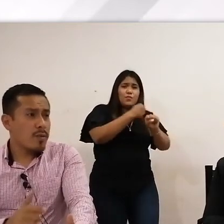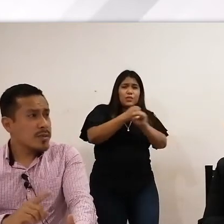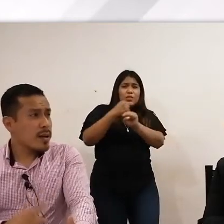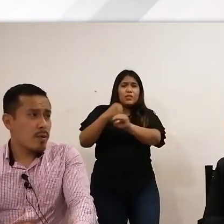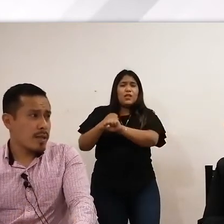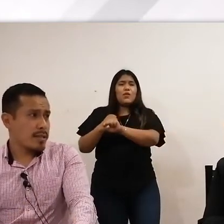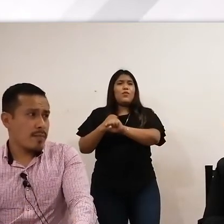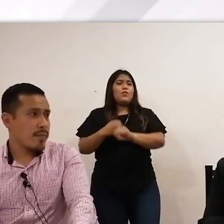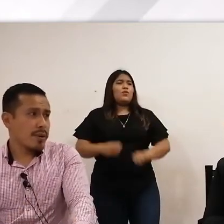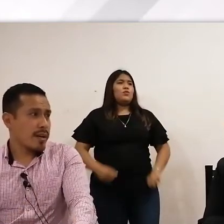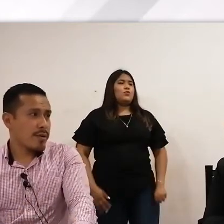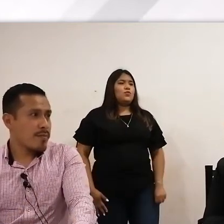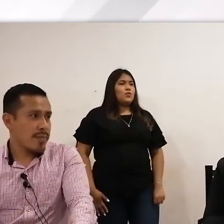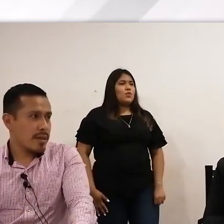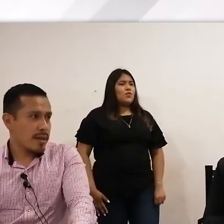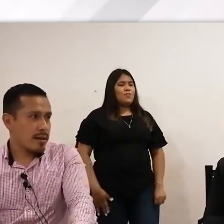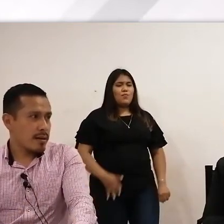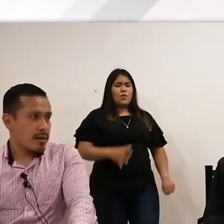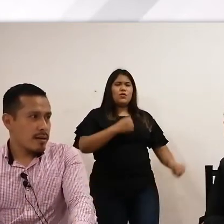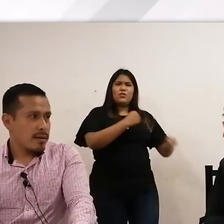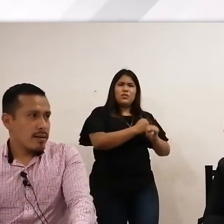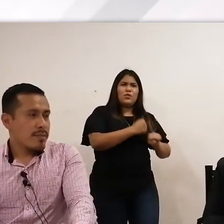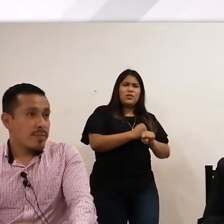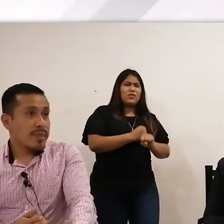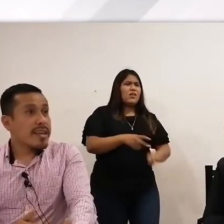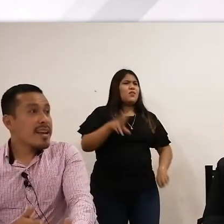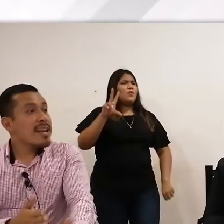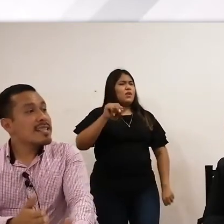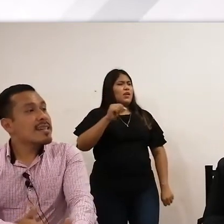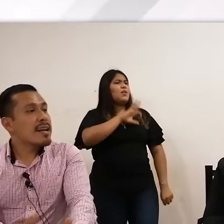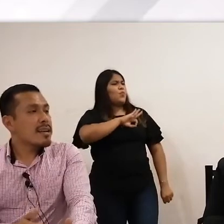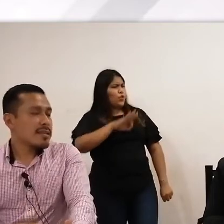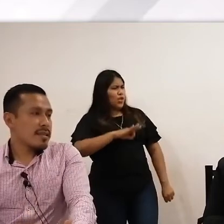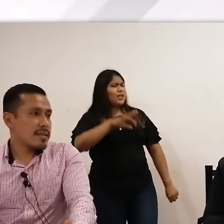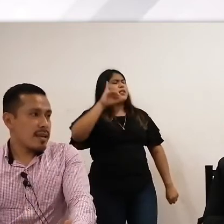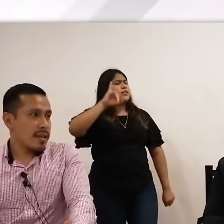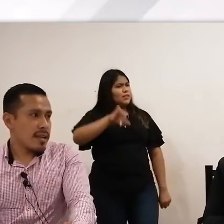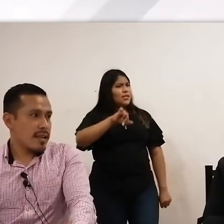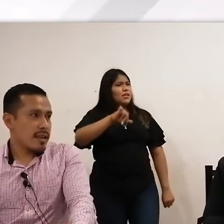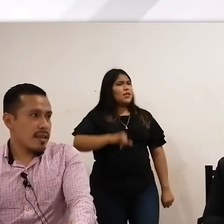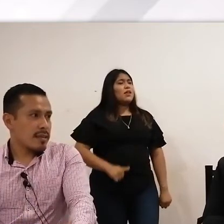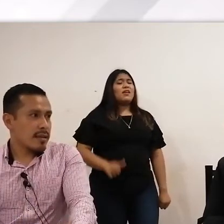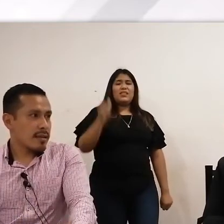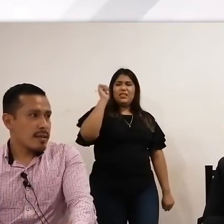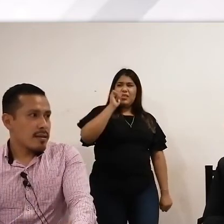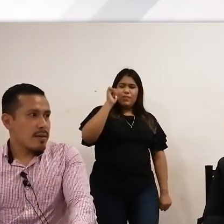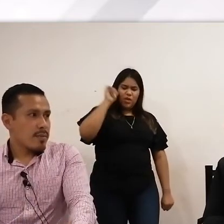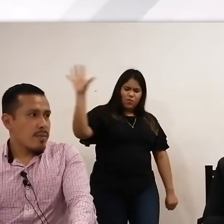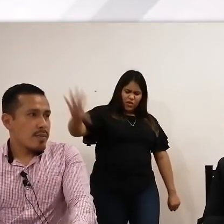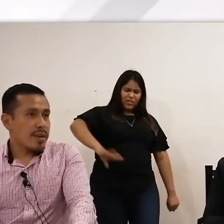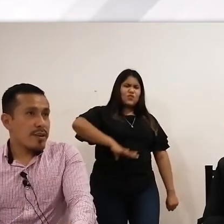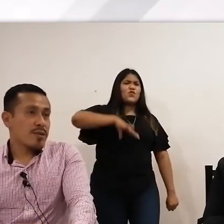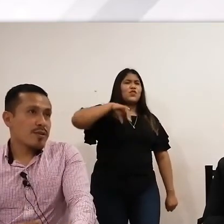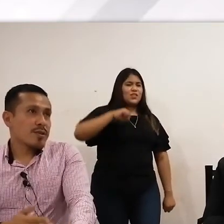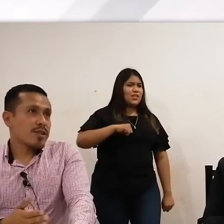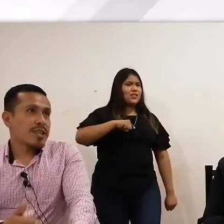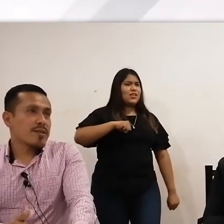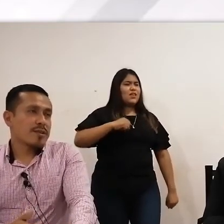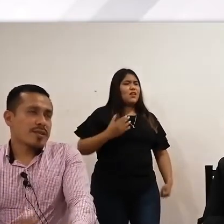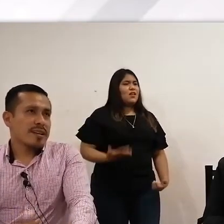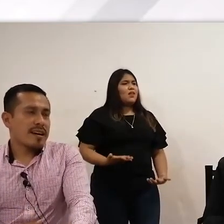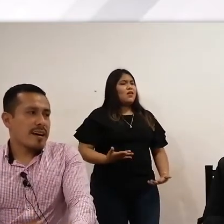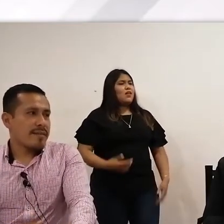obstaculizan porque no impiden. Tienen las ganas de salir adelante. Y